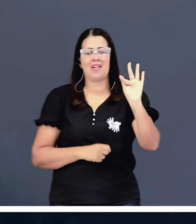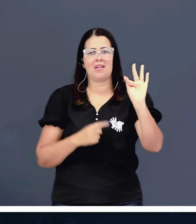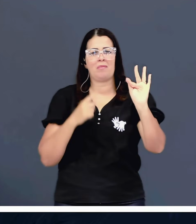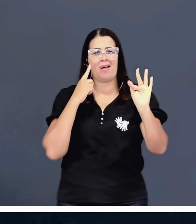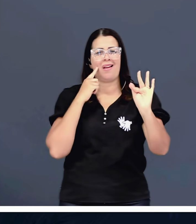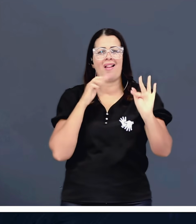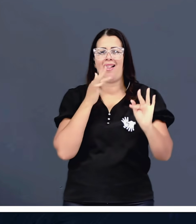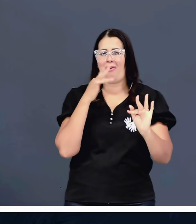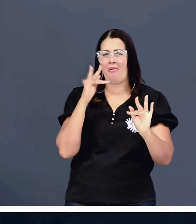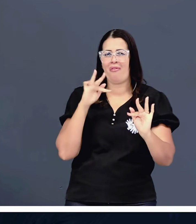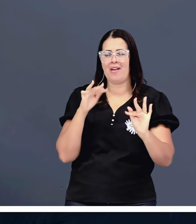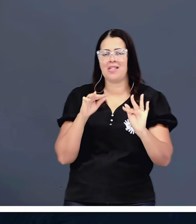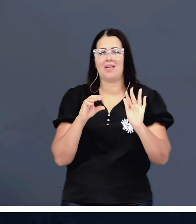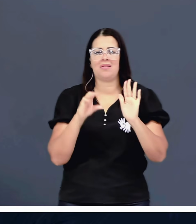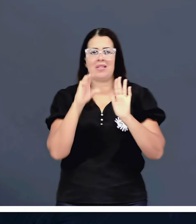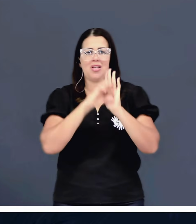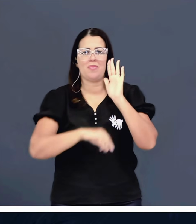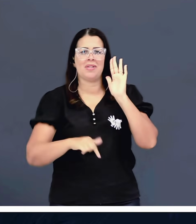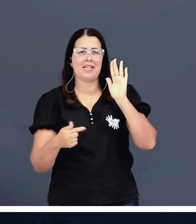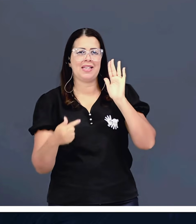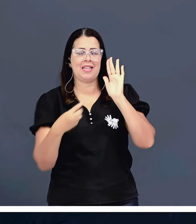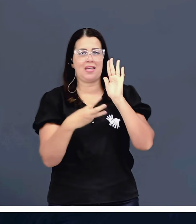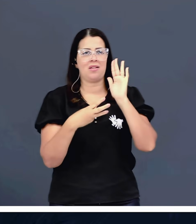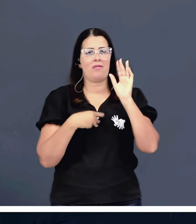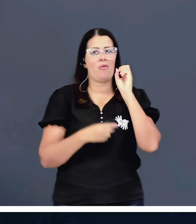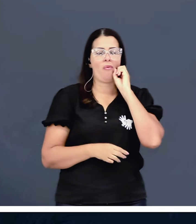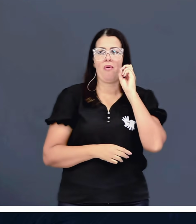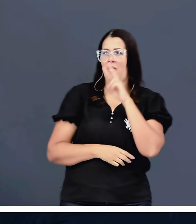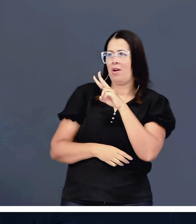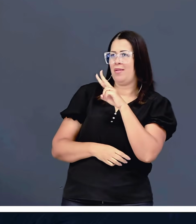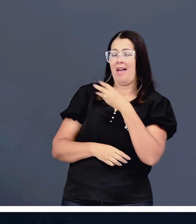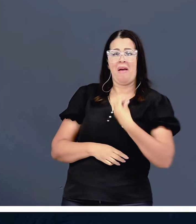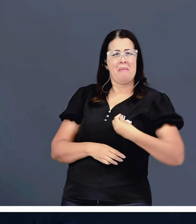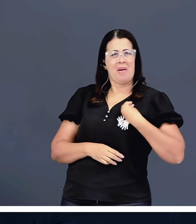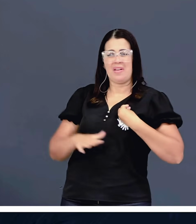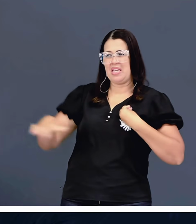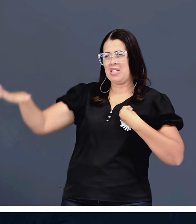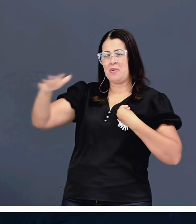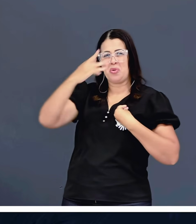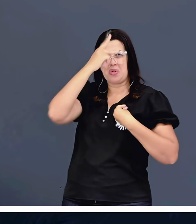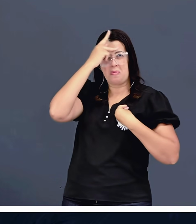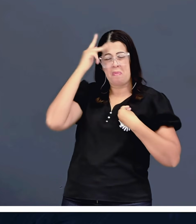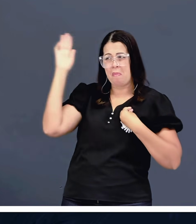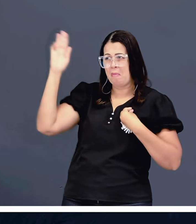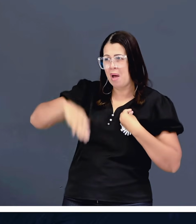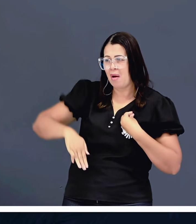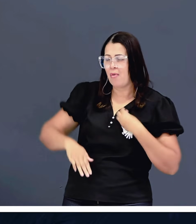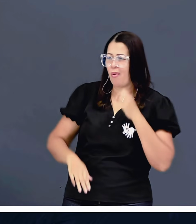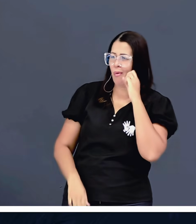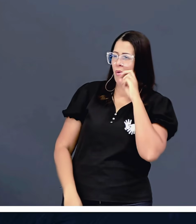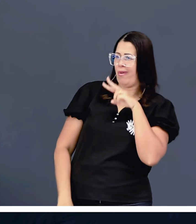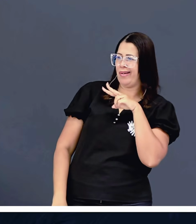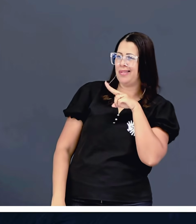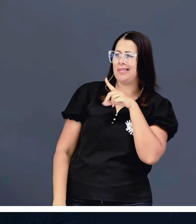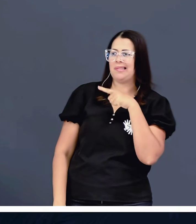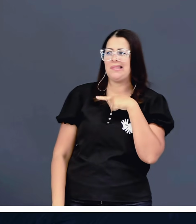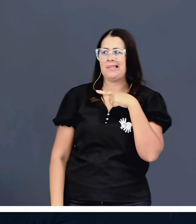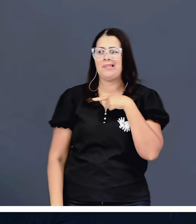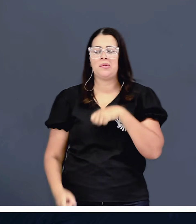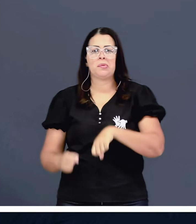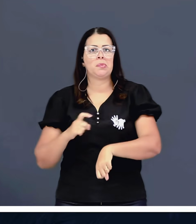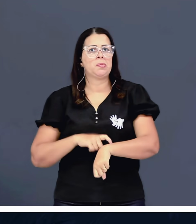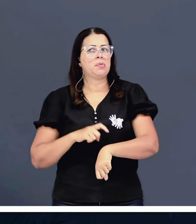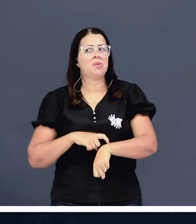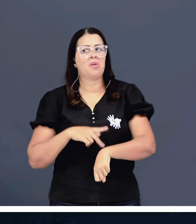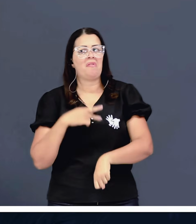ele confessa no Salmo 73, que diz que ficou olhando para a vida dos ímpios e ele diz, olha, teve um momento, quero